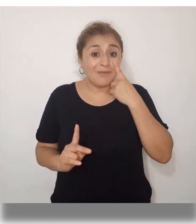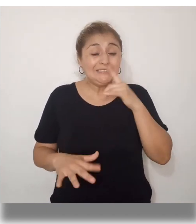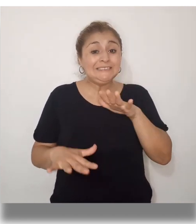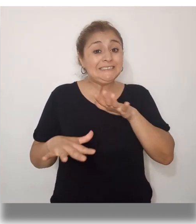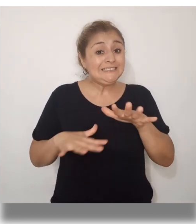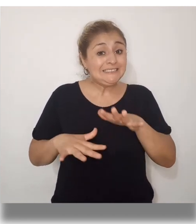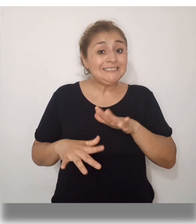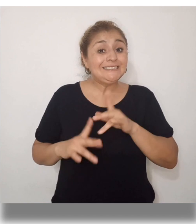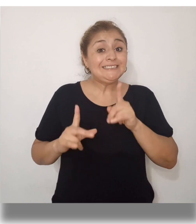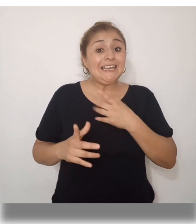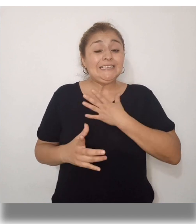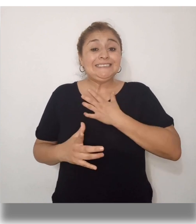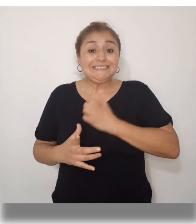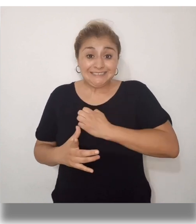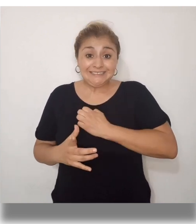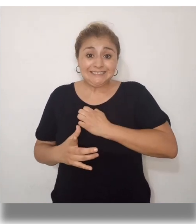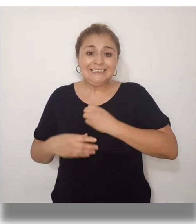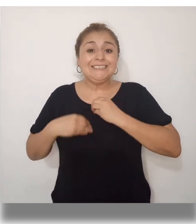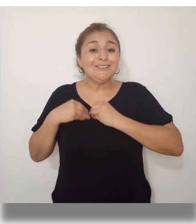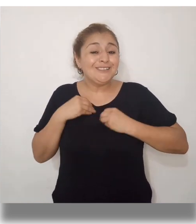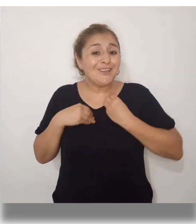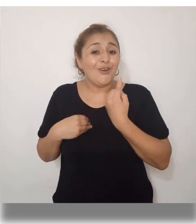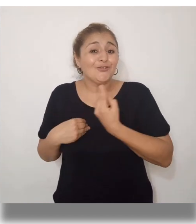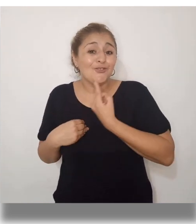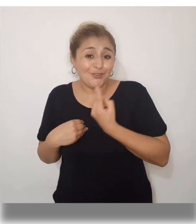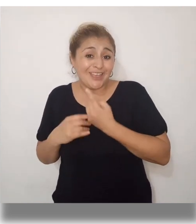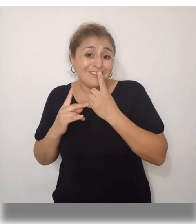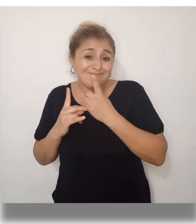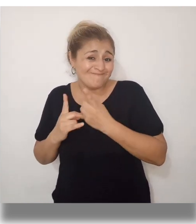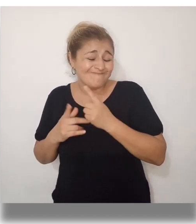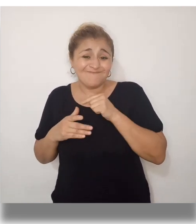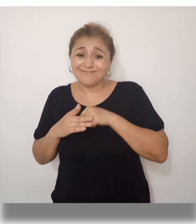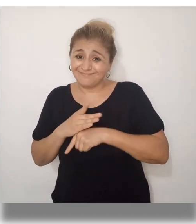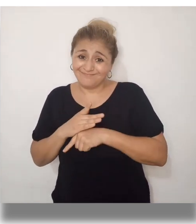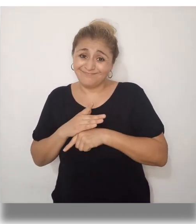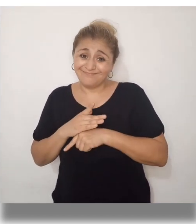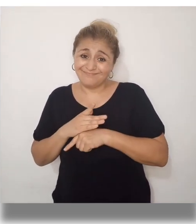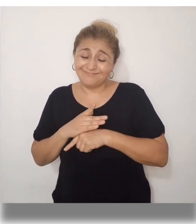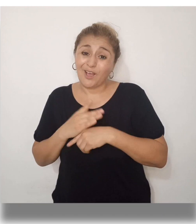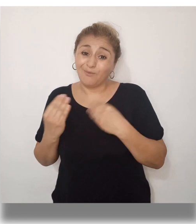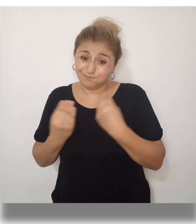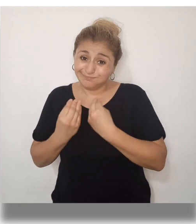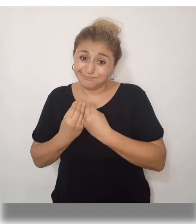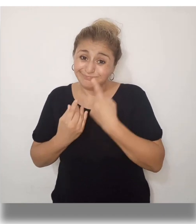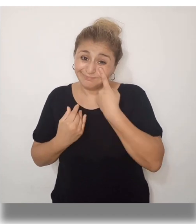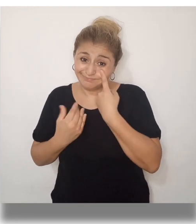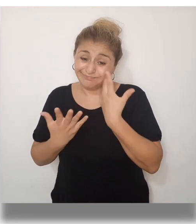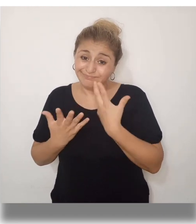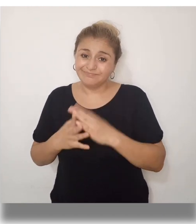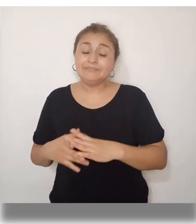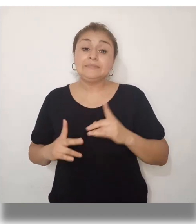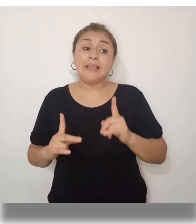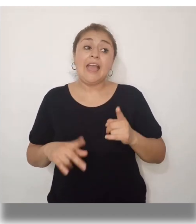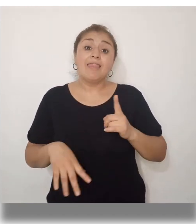la soledad afecta a todas las edades hace un tiempo atrás la soledad era